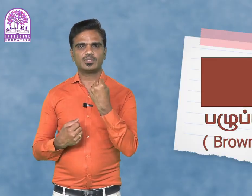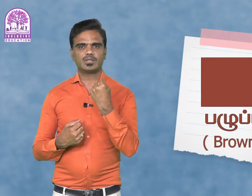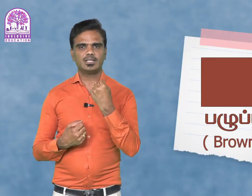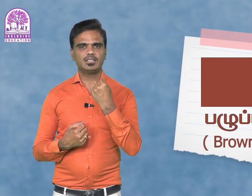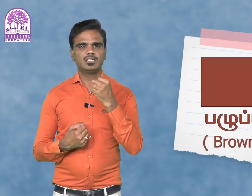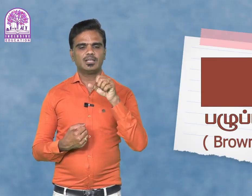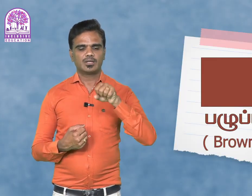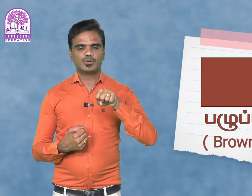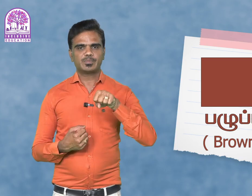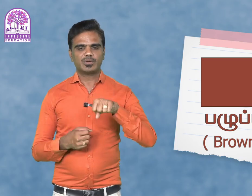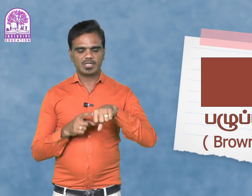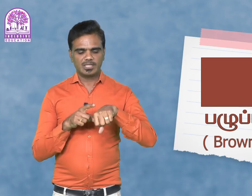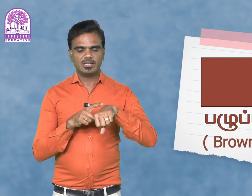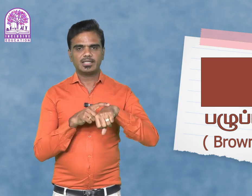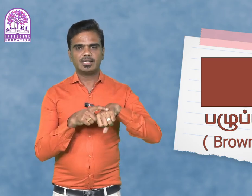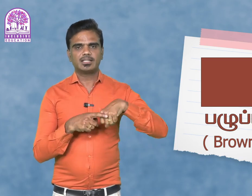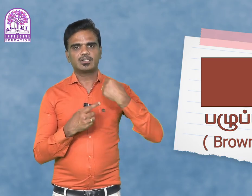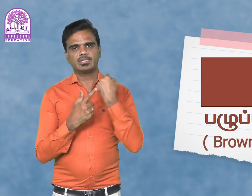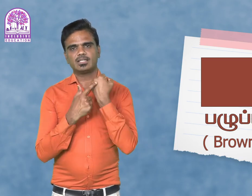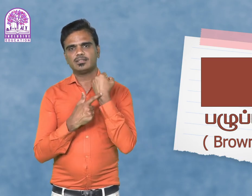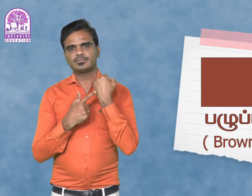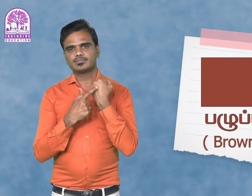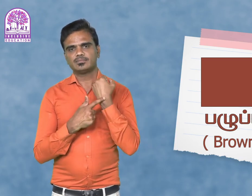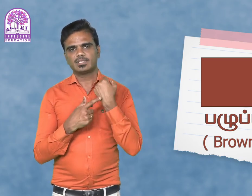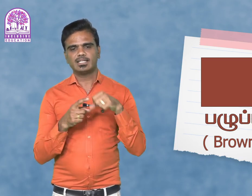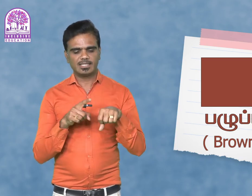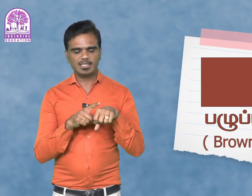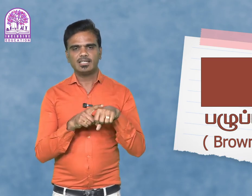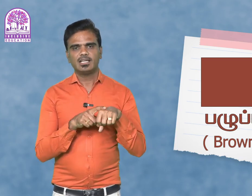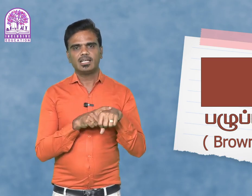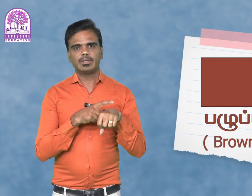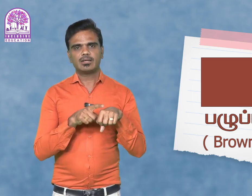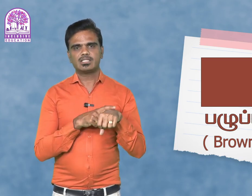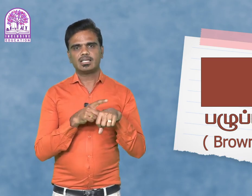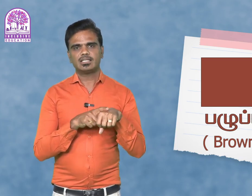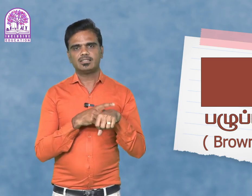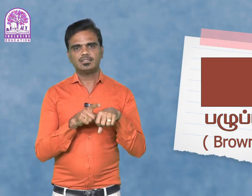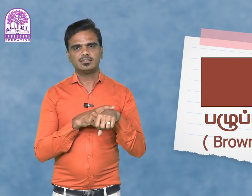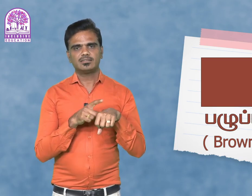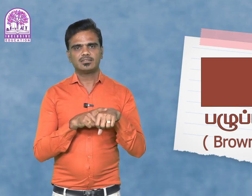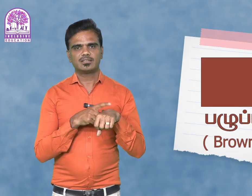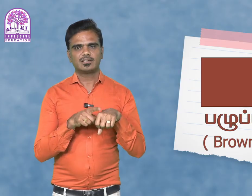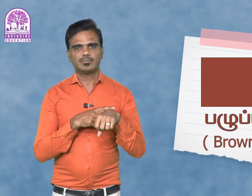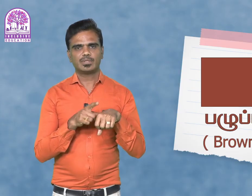எடுத்துக்கோங்க, க்ளோஸ் பண்ணிக்கோங்க. இந்த இடம் இருக்குது பார்த்தீங்களா, இந்த இடத்துல இப்படி காமிச்சிங்கன்னா அது என்னது, ப்ரௌன்